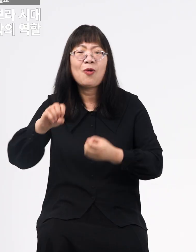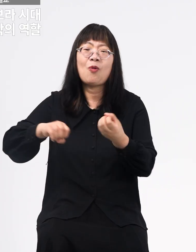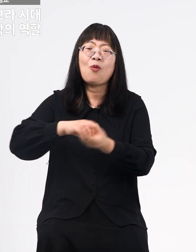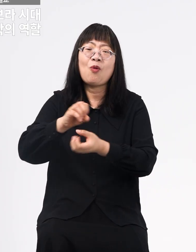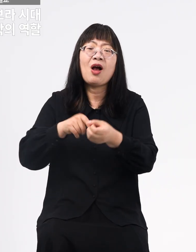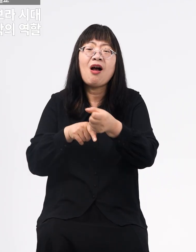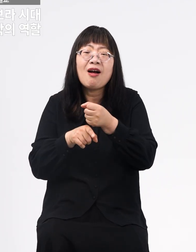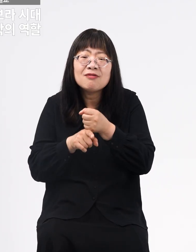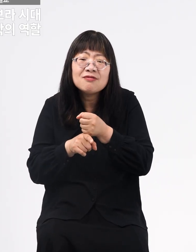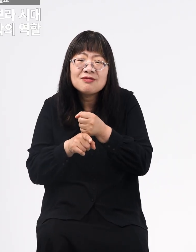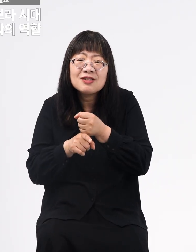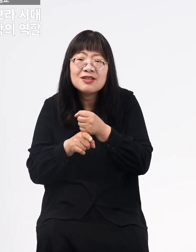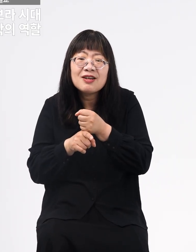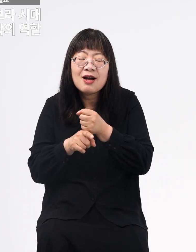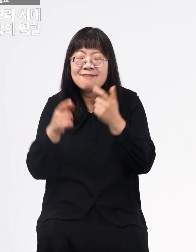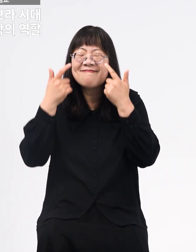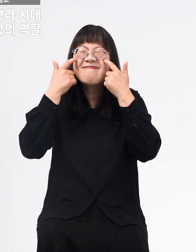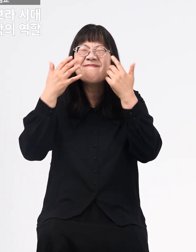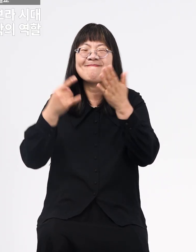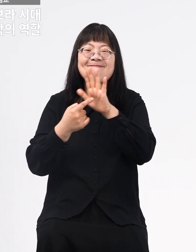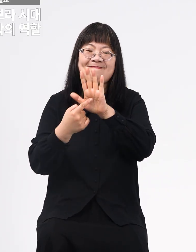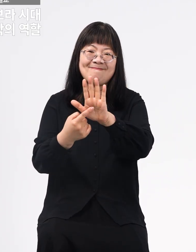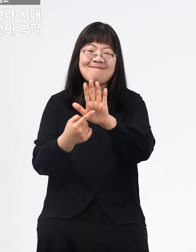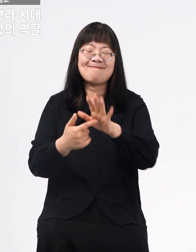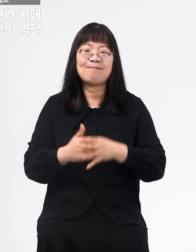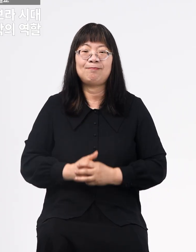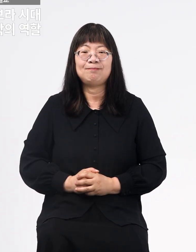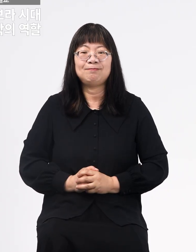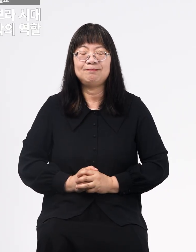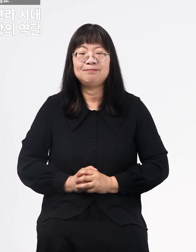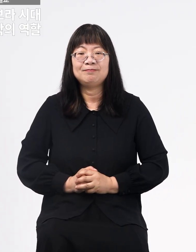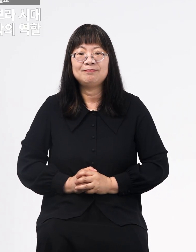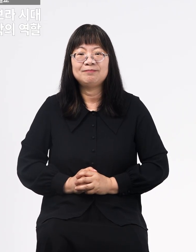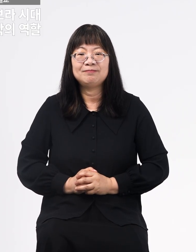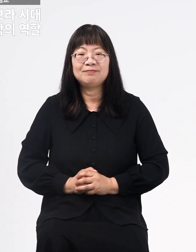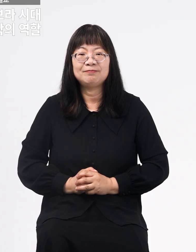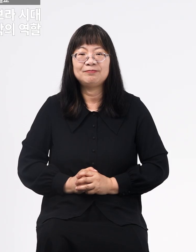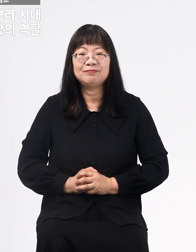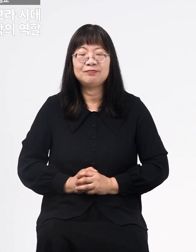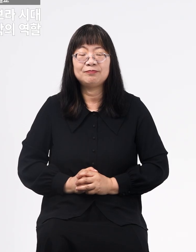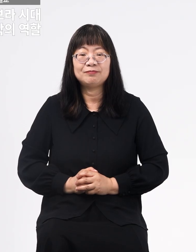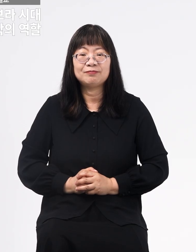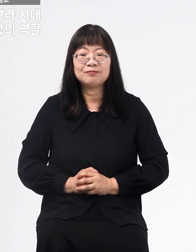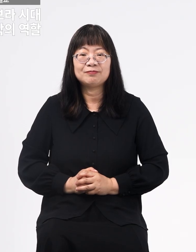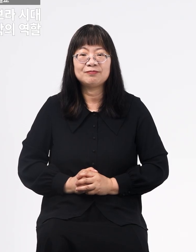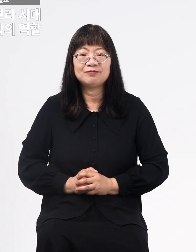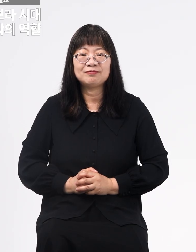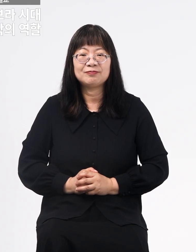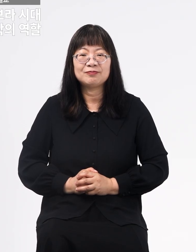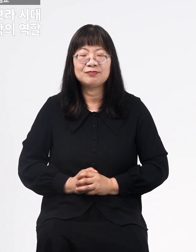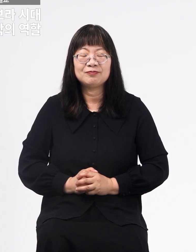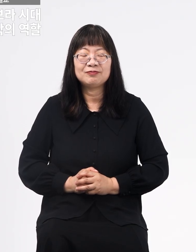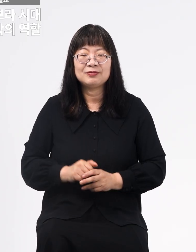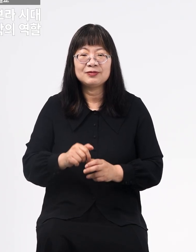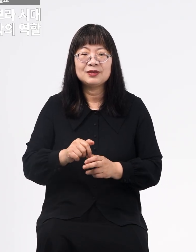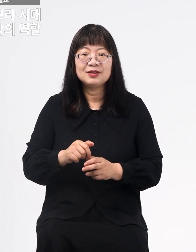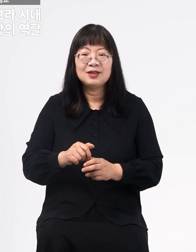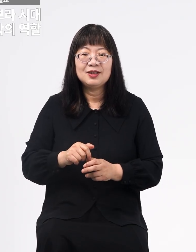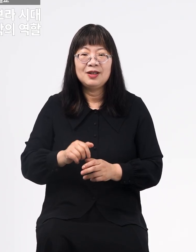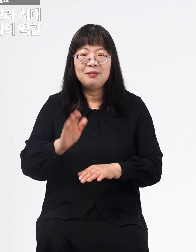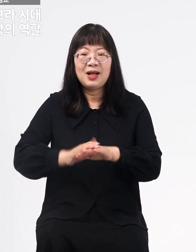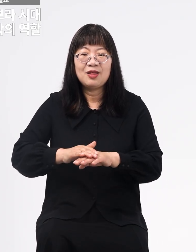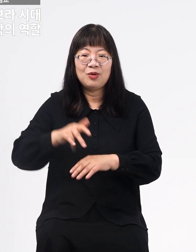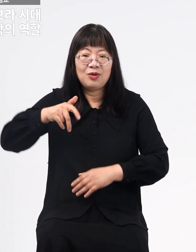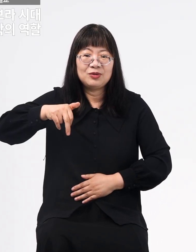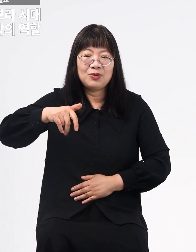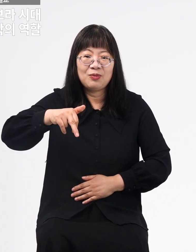혼란의 이유가 선명하게 드러납니다. 어쨌든 맨발로 도망을 가요.